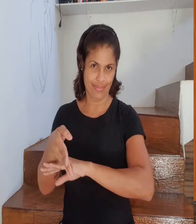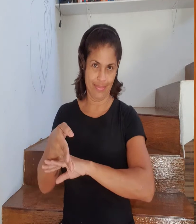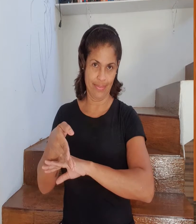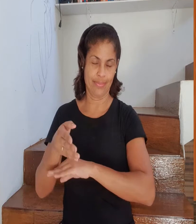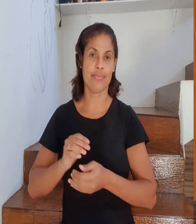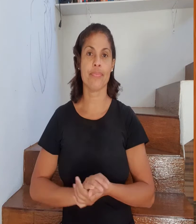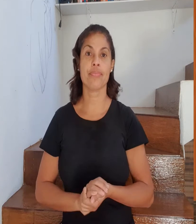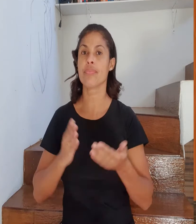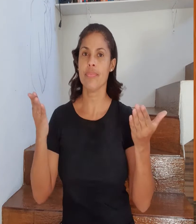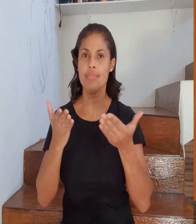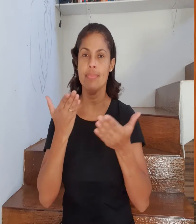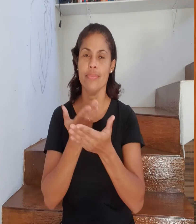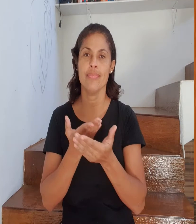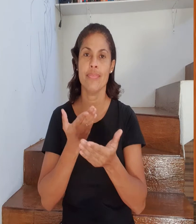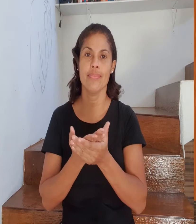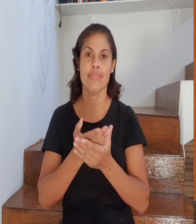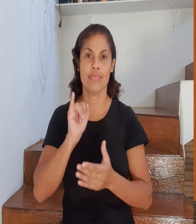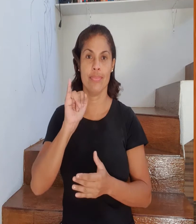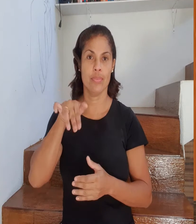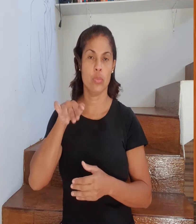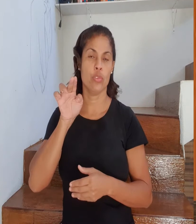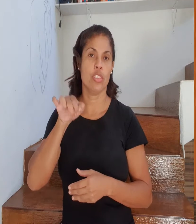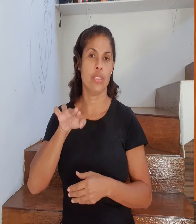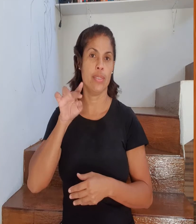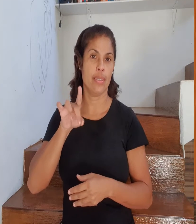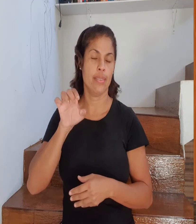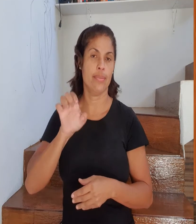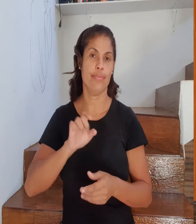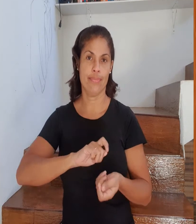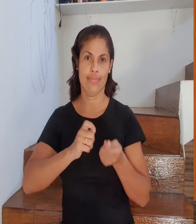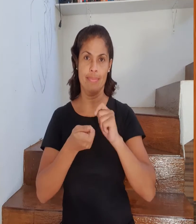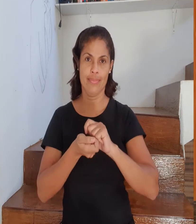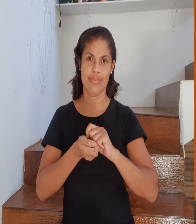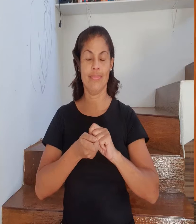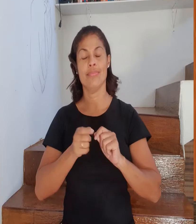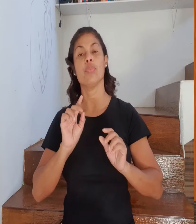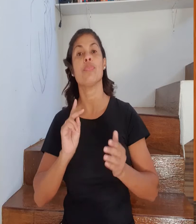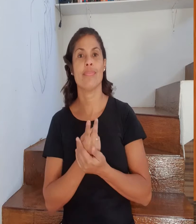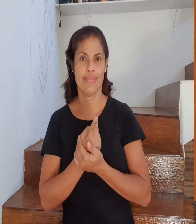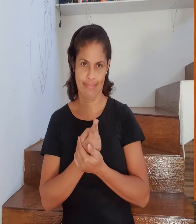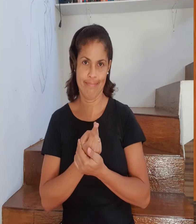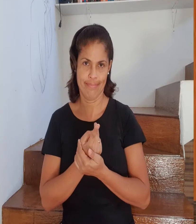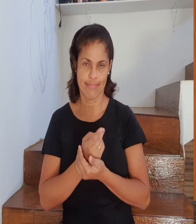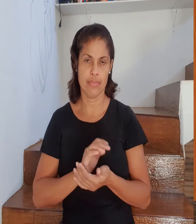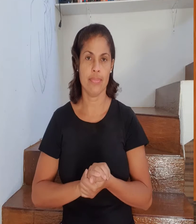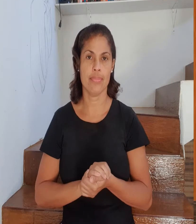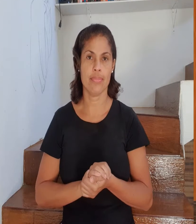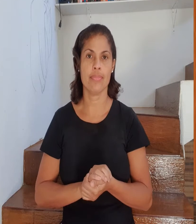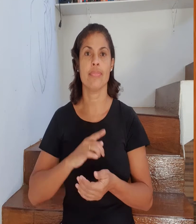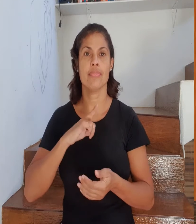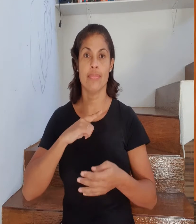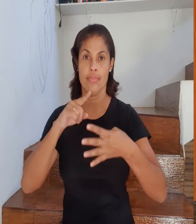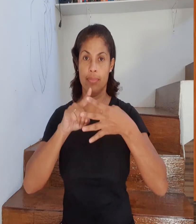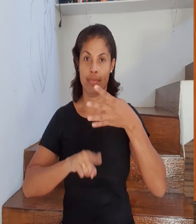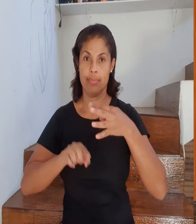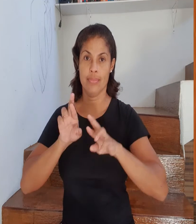aula. Hoje nós vamos estudar a imunidade adaptativa e seus mecanismos.